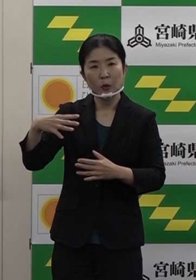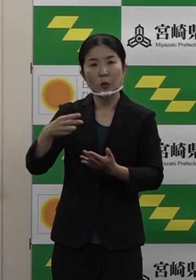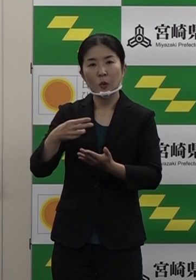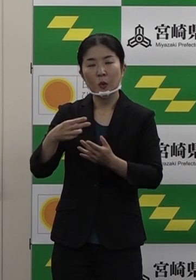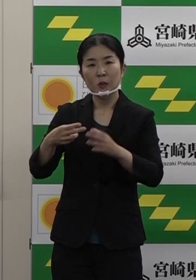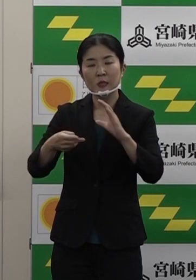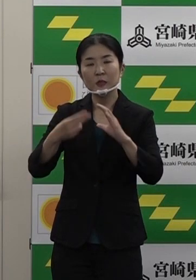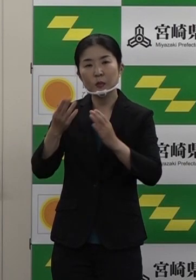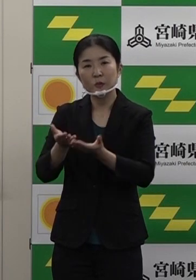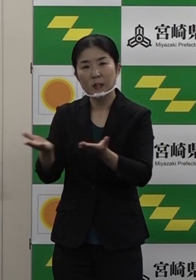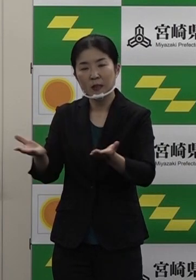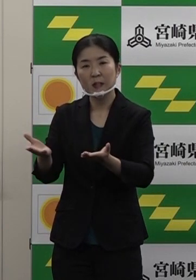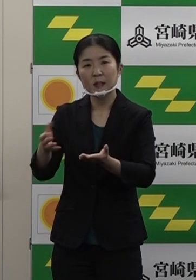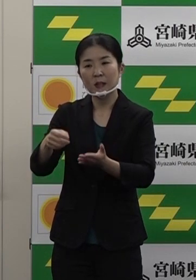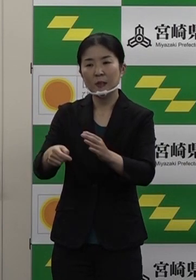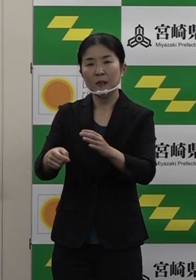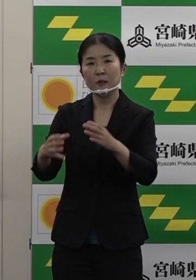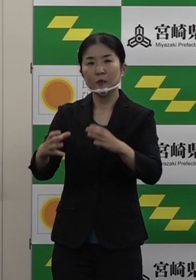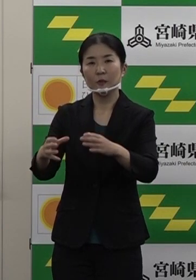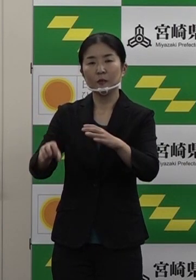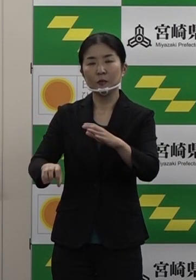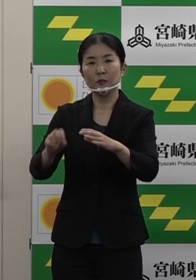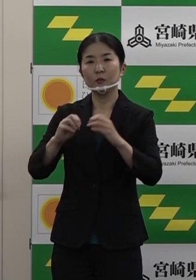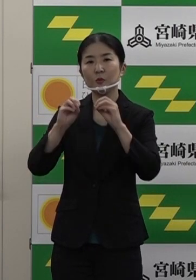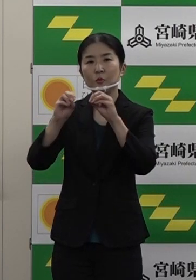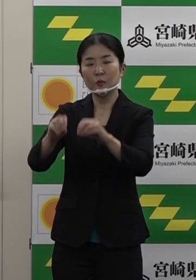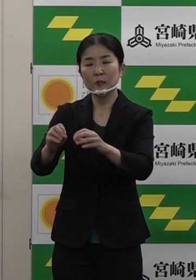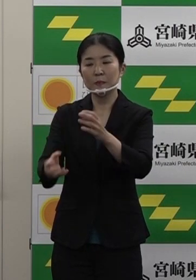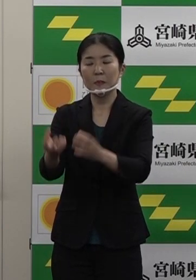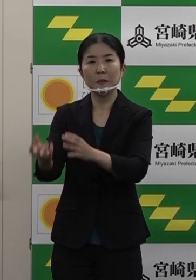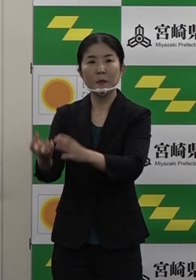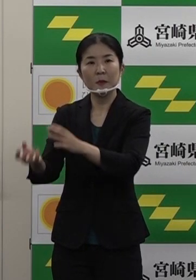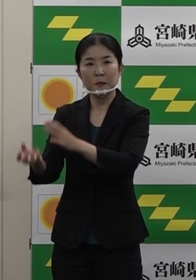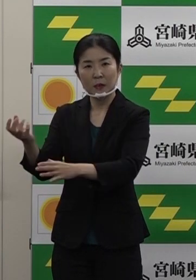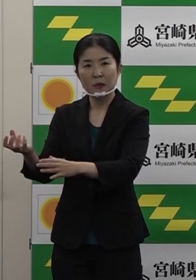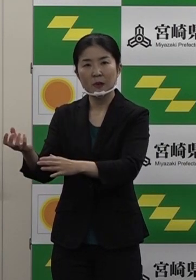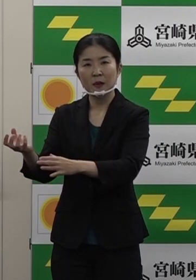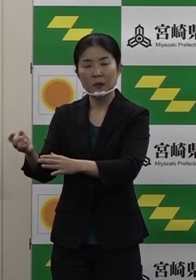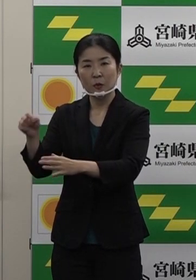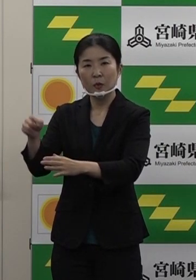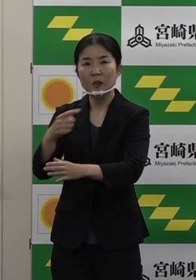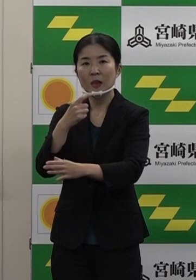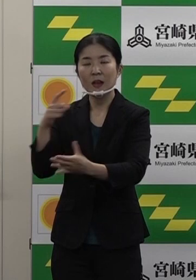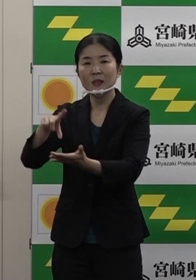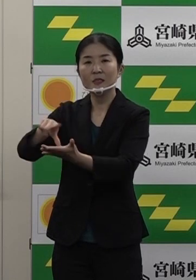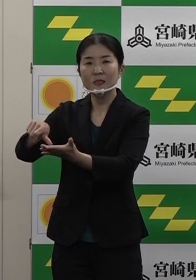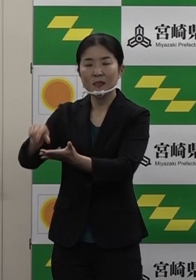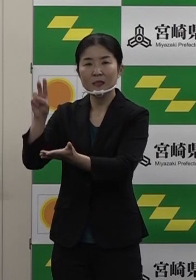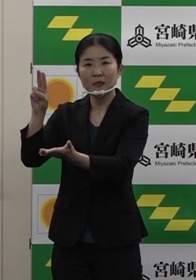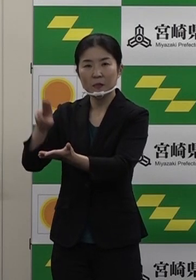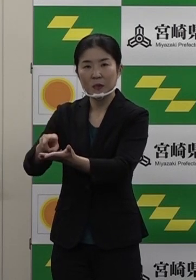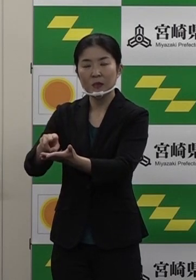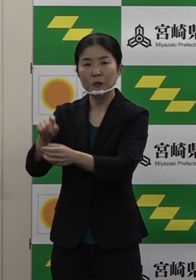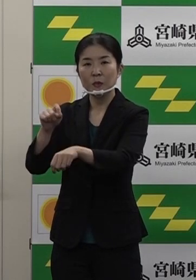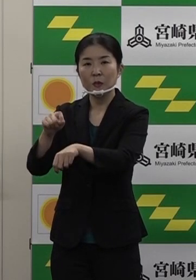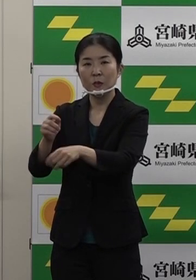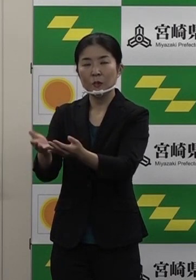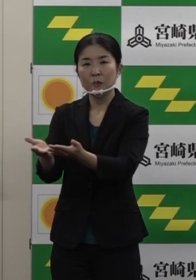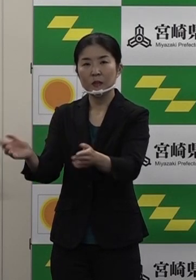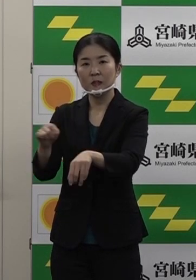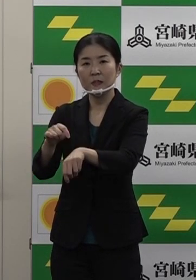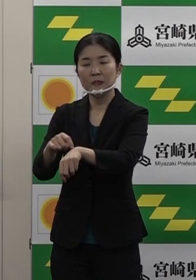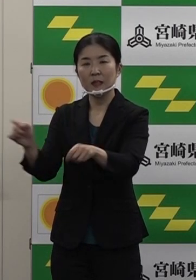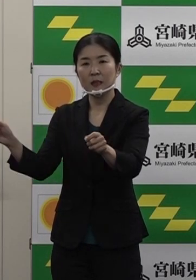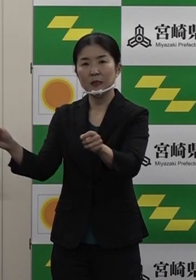ラスターが発生をし、そこで早期の赤県域化時短要請ということで、これについては